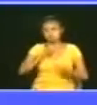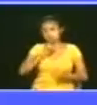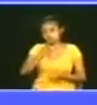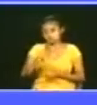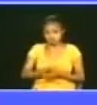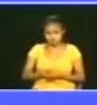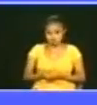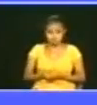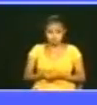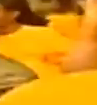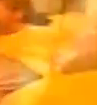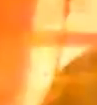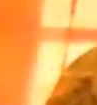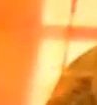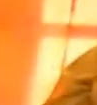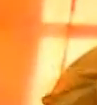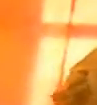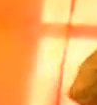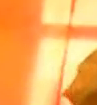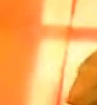ነው።